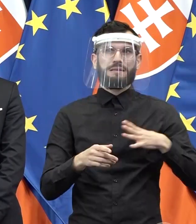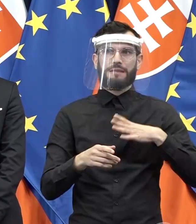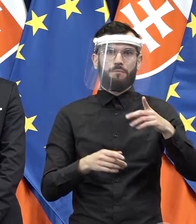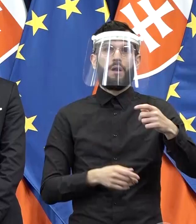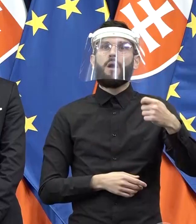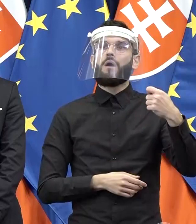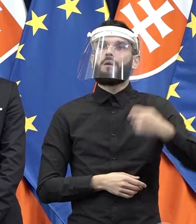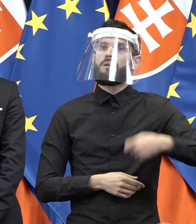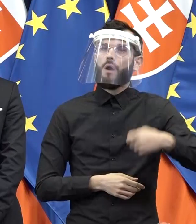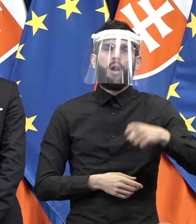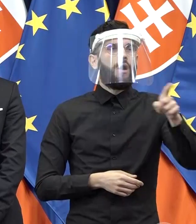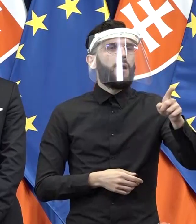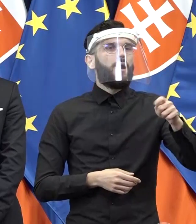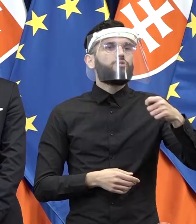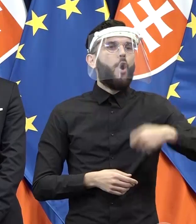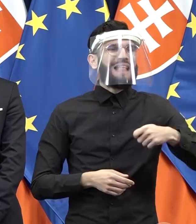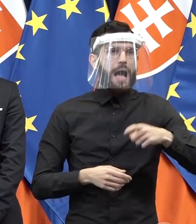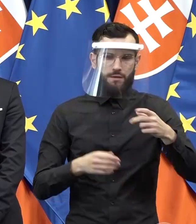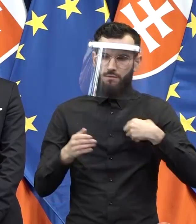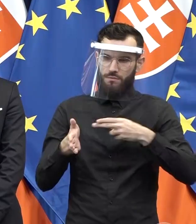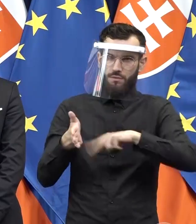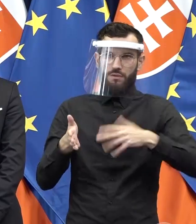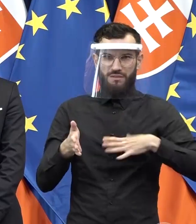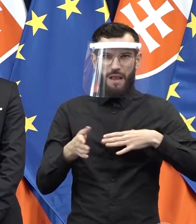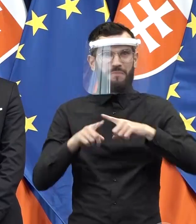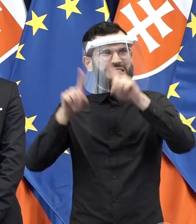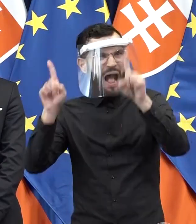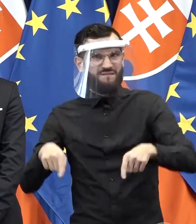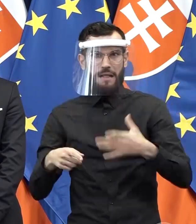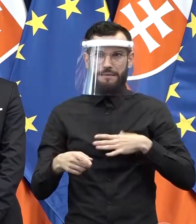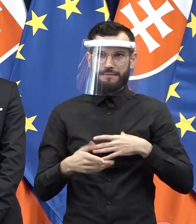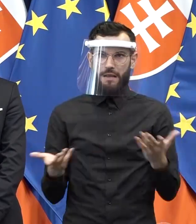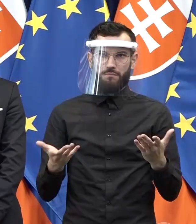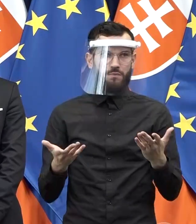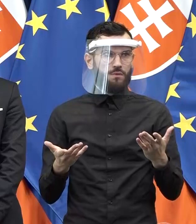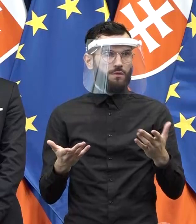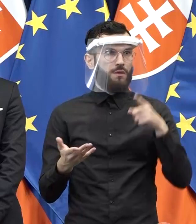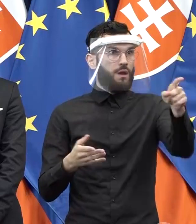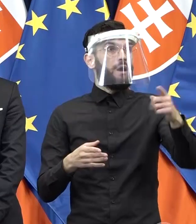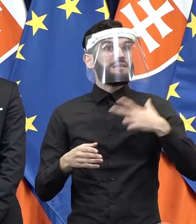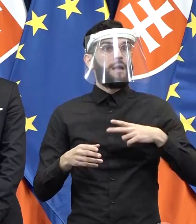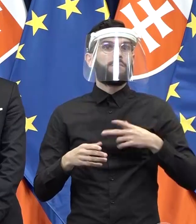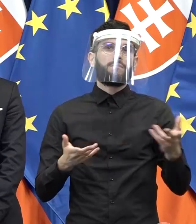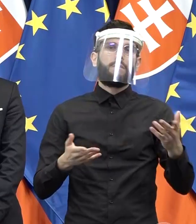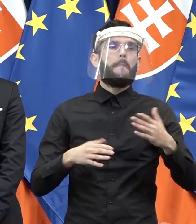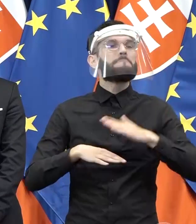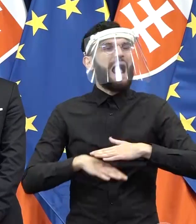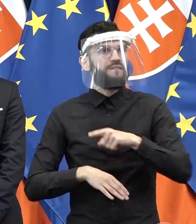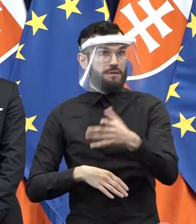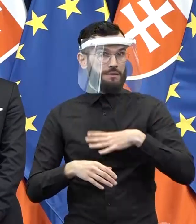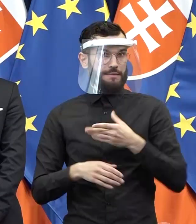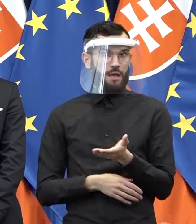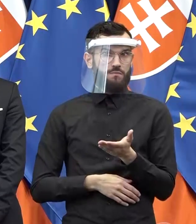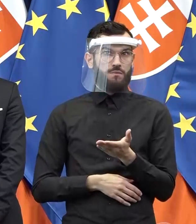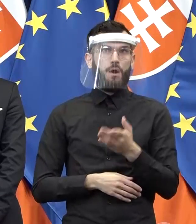záveď, asi by sme mu nemali povedať, že keď skončí korona. Keď niekto potrebuje advokáta, asi by sme mu nemali povedať, že až potom,